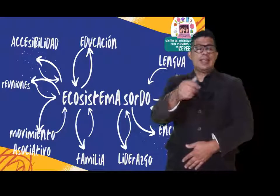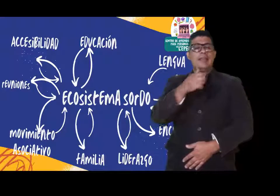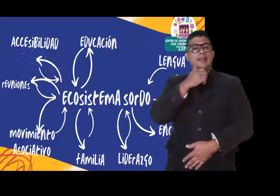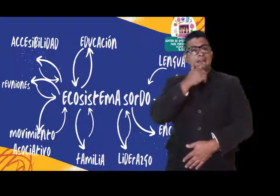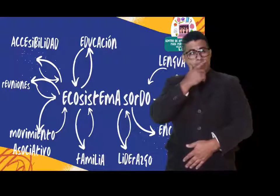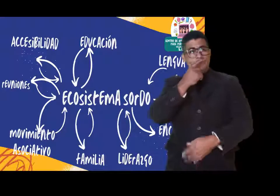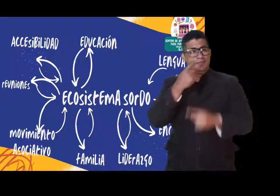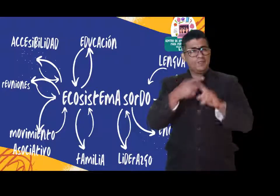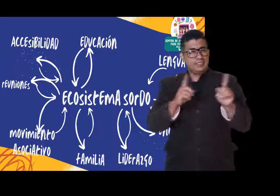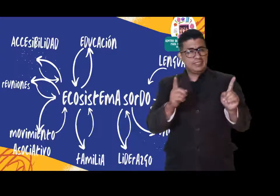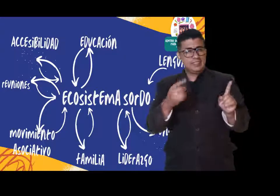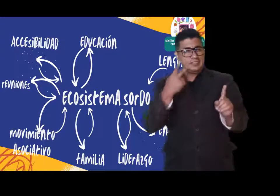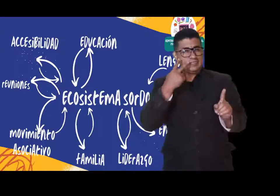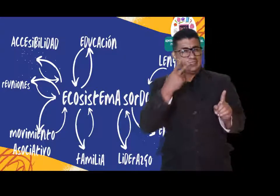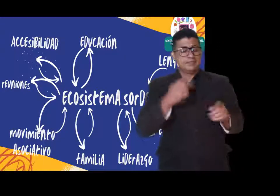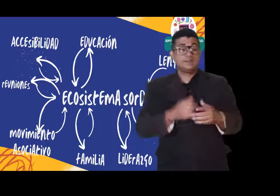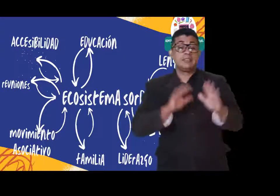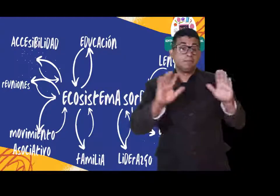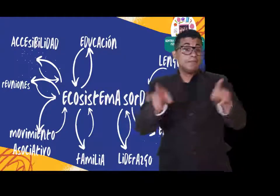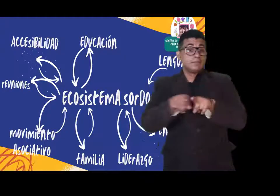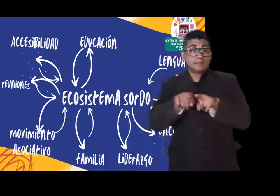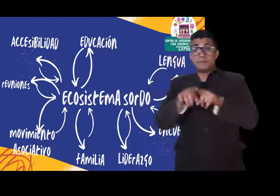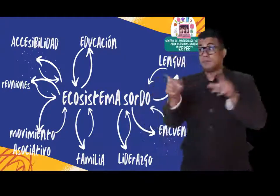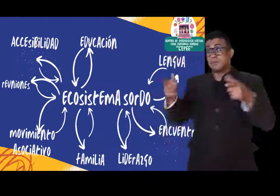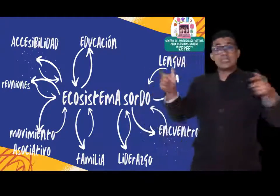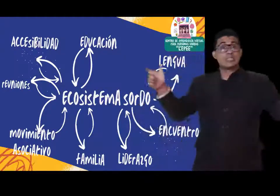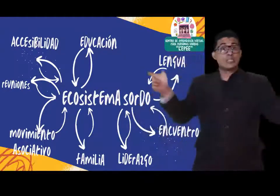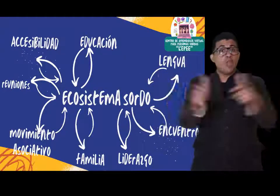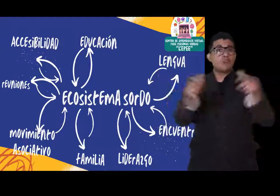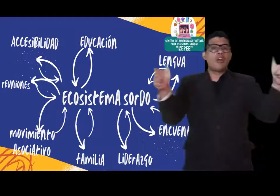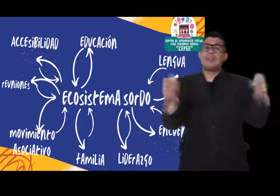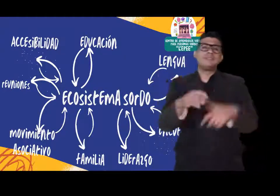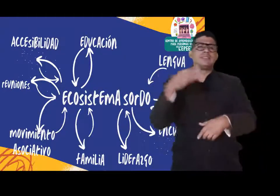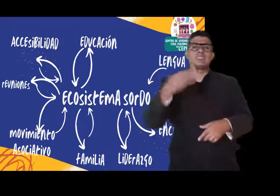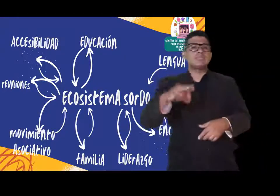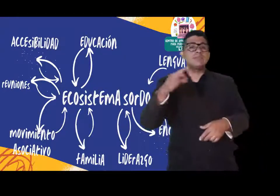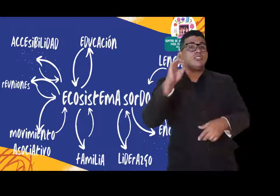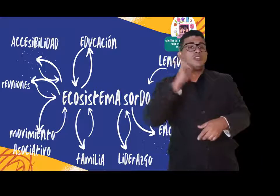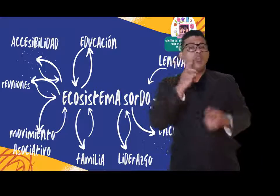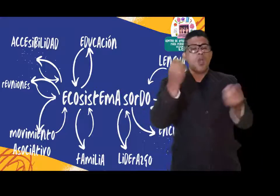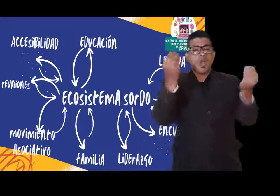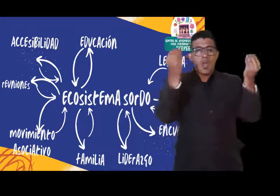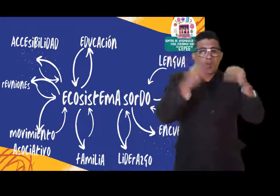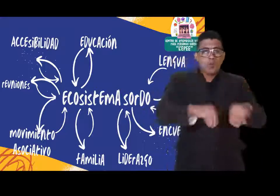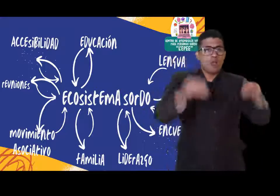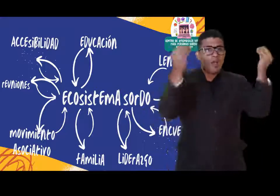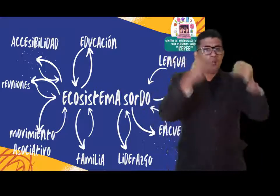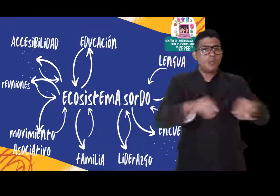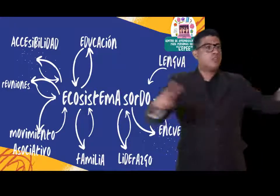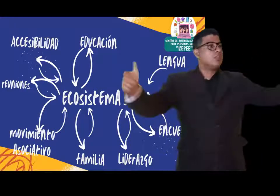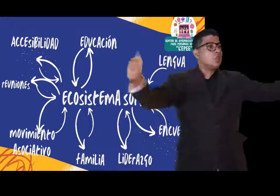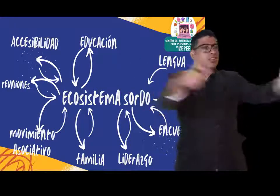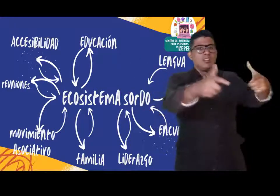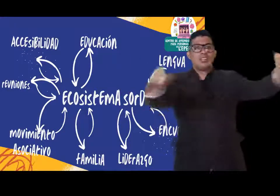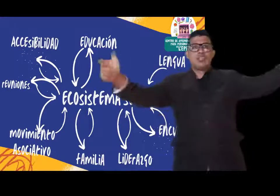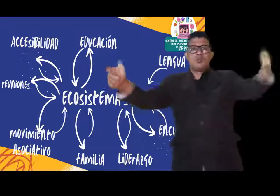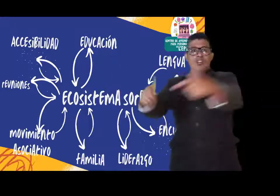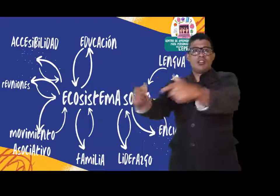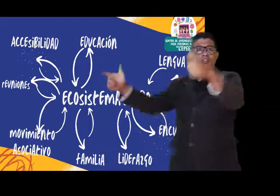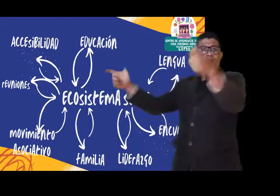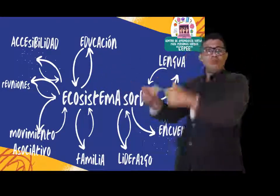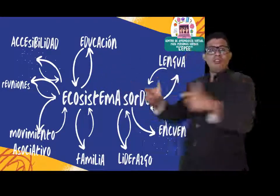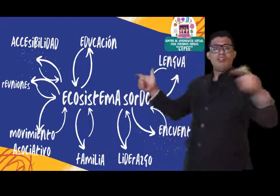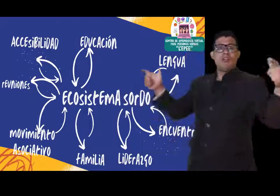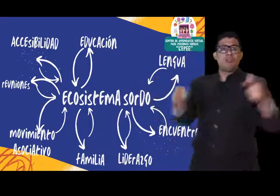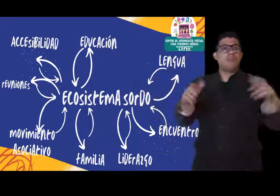puedo interrelacionar. Entonces es algo que quizás hayan puntos de vista distintos, pero eso es algo importante. Nosotros como